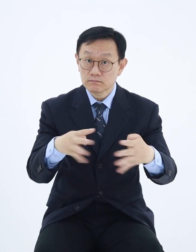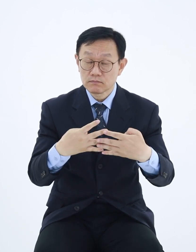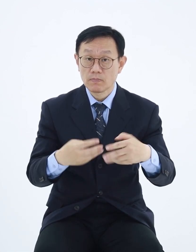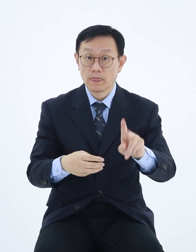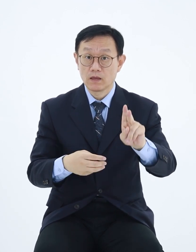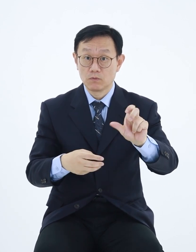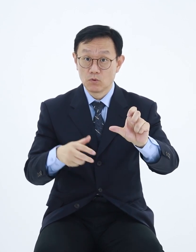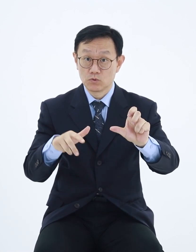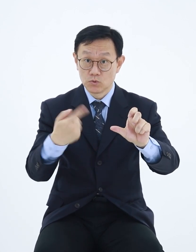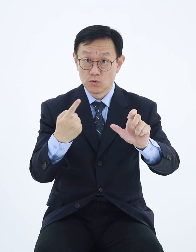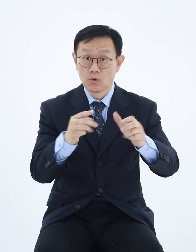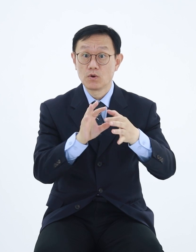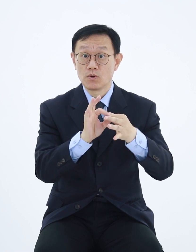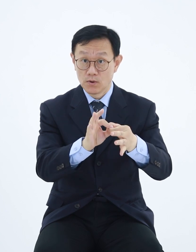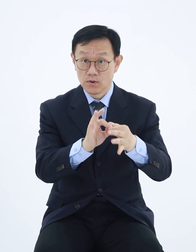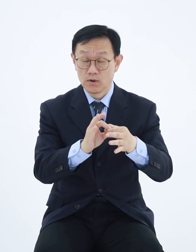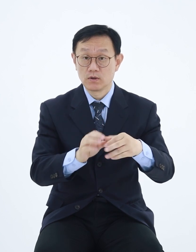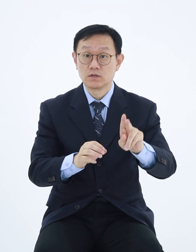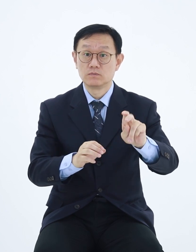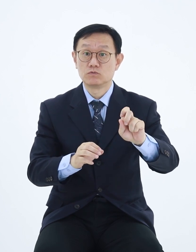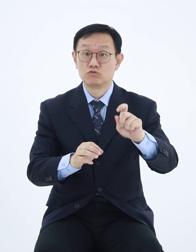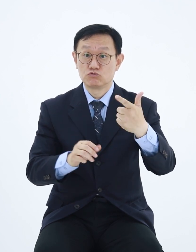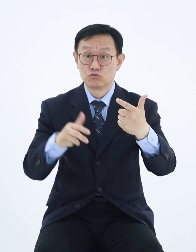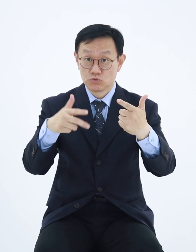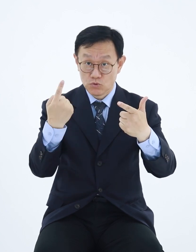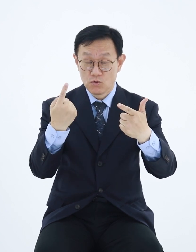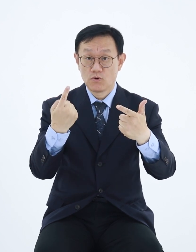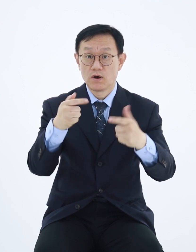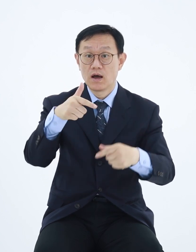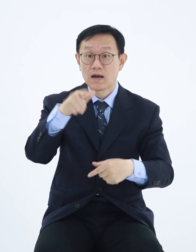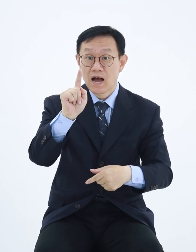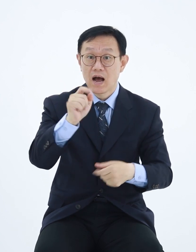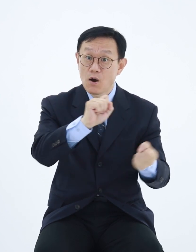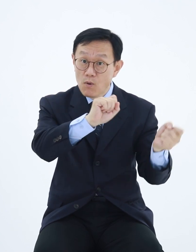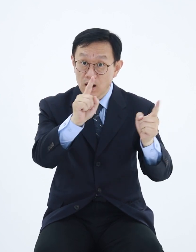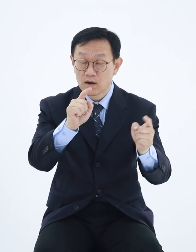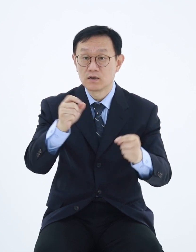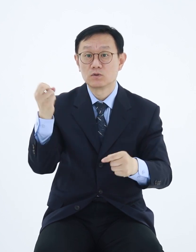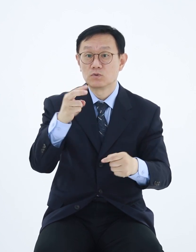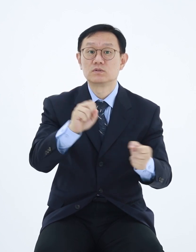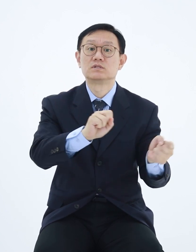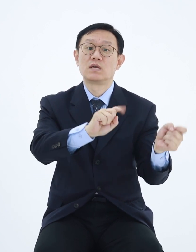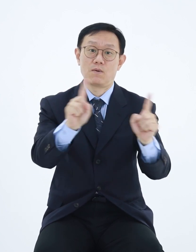제25조와 연결선상에 있는 제26조 가활 및 재활 조항을 살펴보겠습니다.